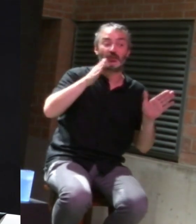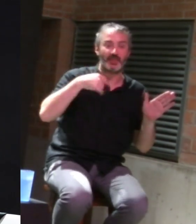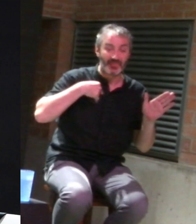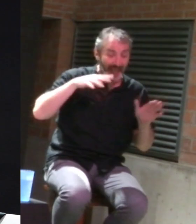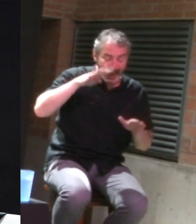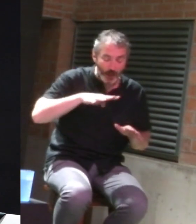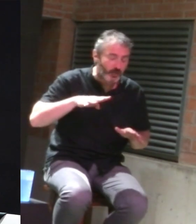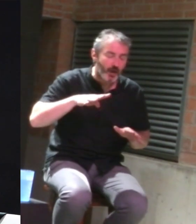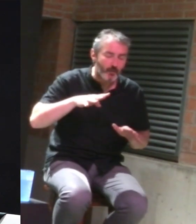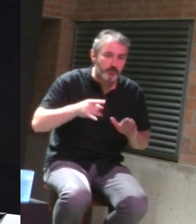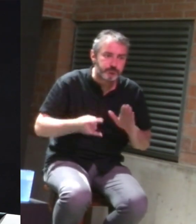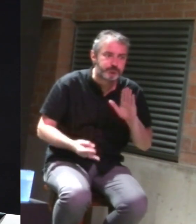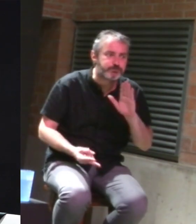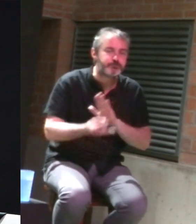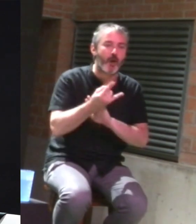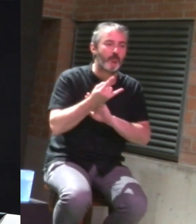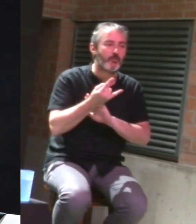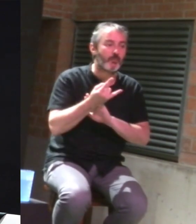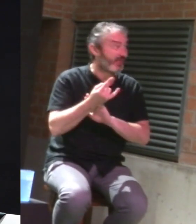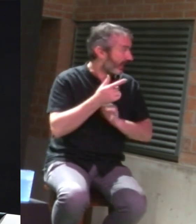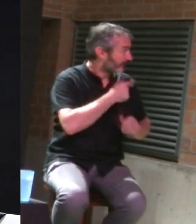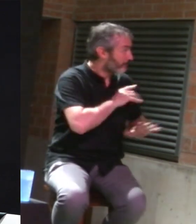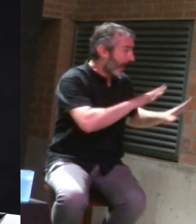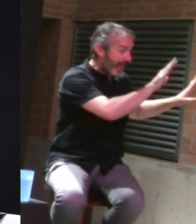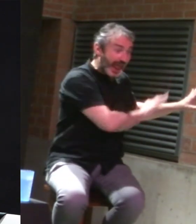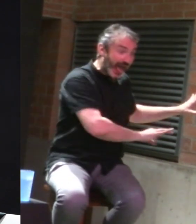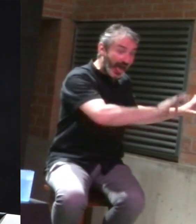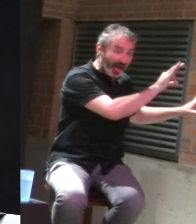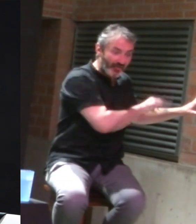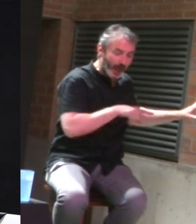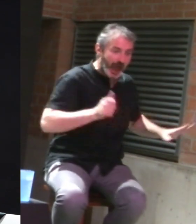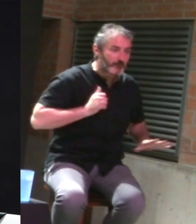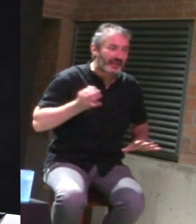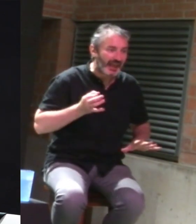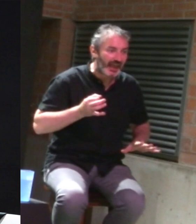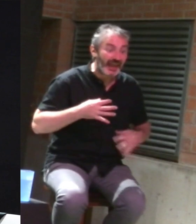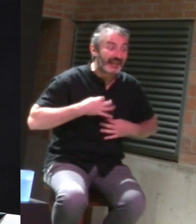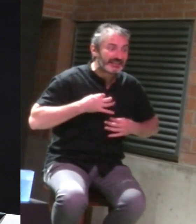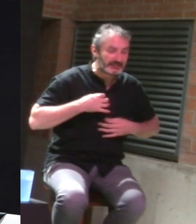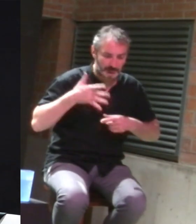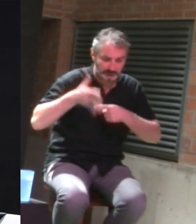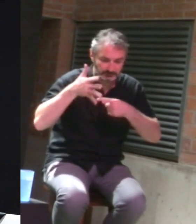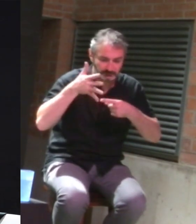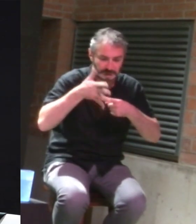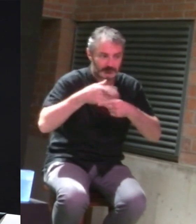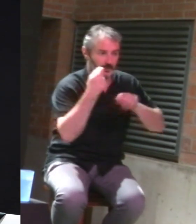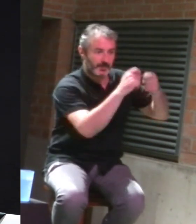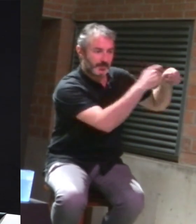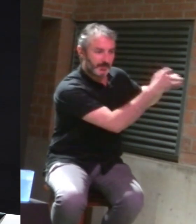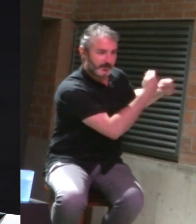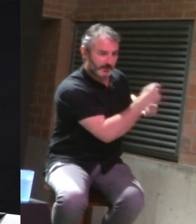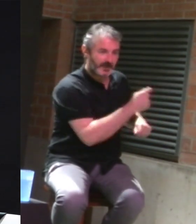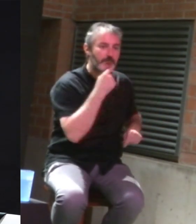troba un mercat idoni, que és la resta de l'estat espanyol, per anar venent tots els productes que estem fabricant aquí. Des